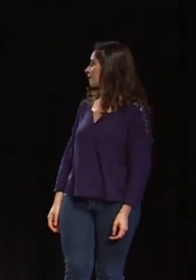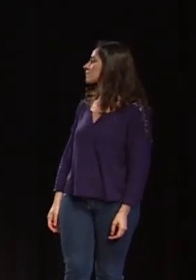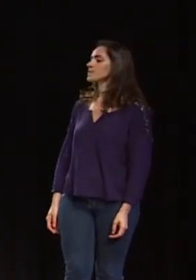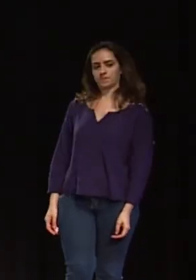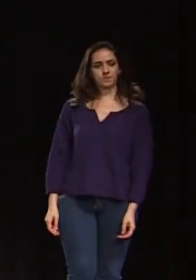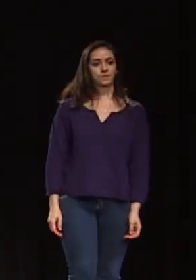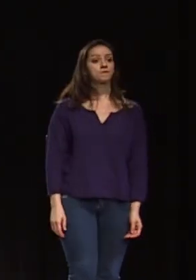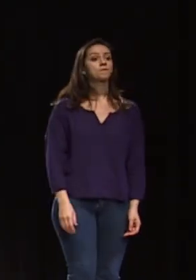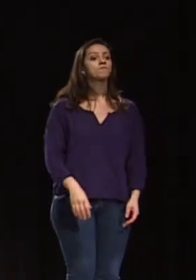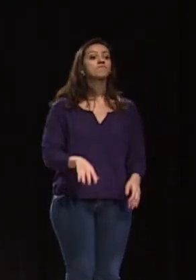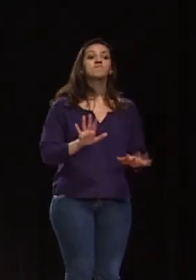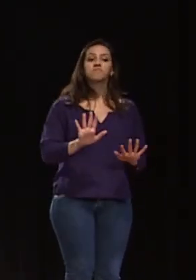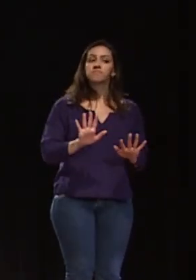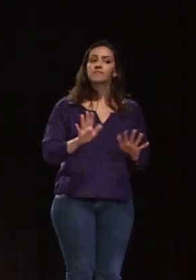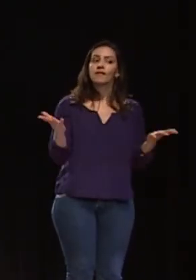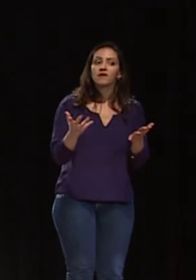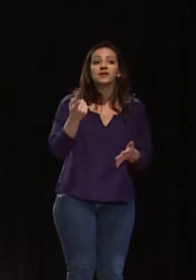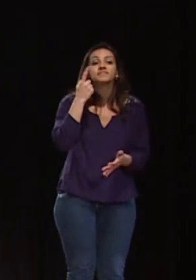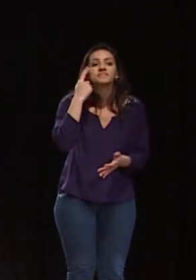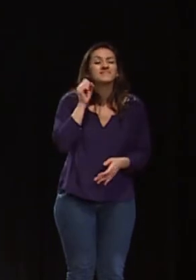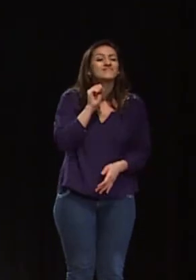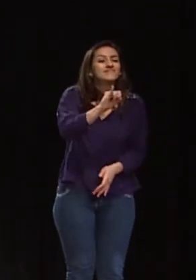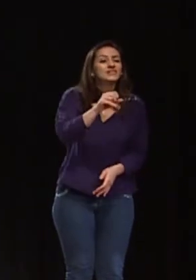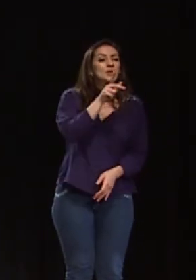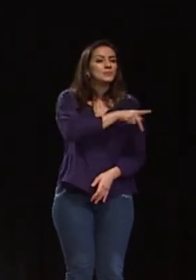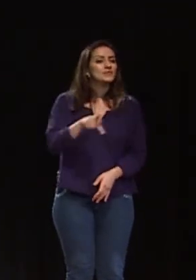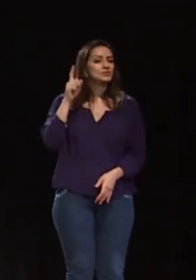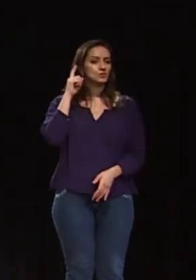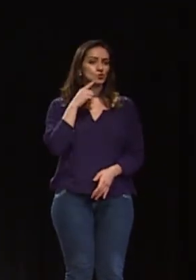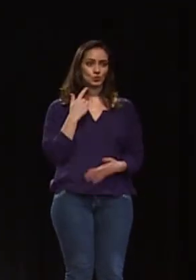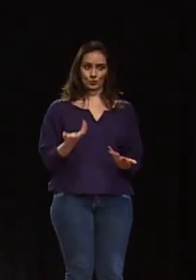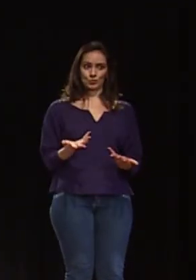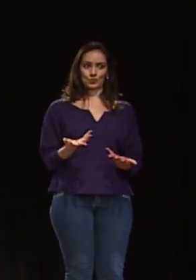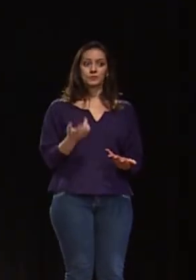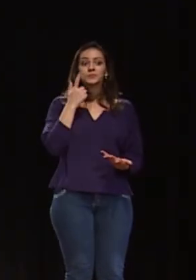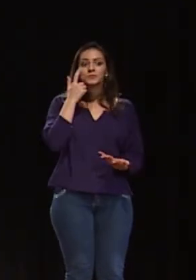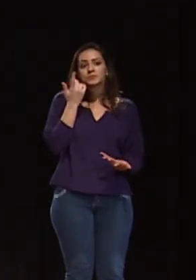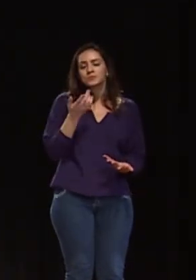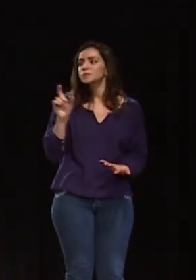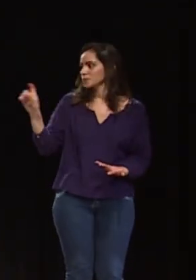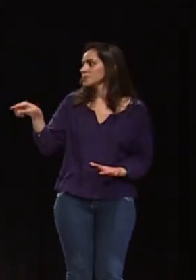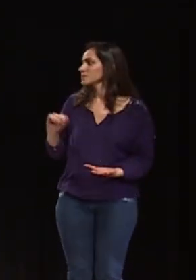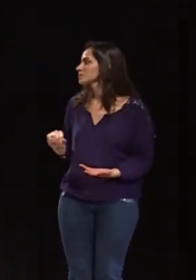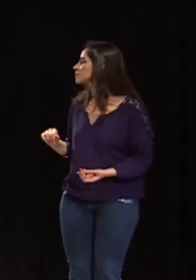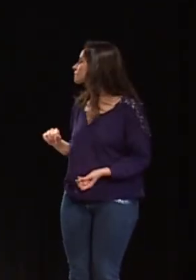de conforto linguístico. Mas, agora, se a gente for ver o professor surdo, né, pode